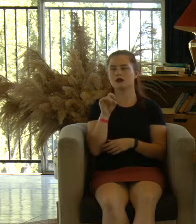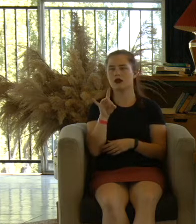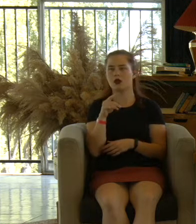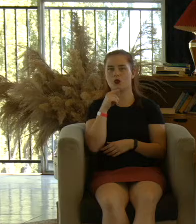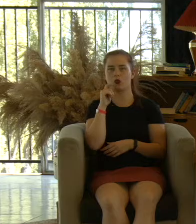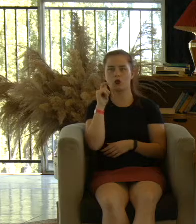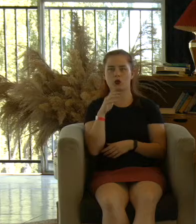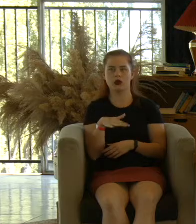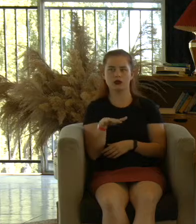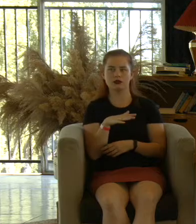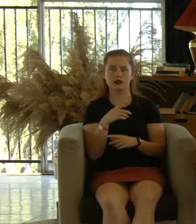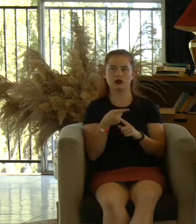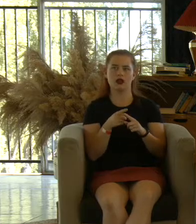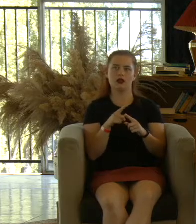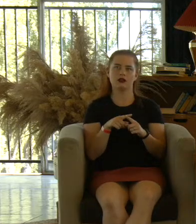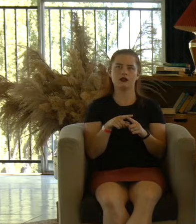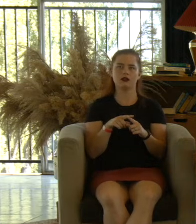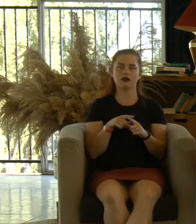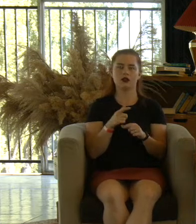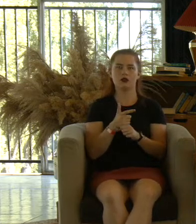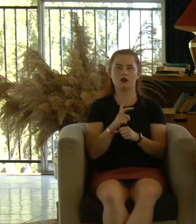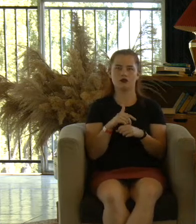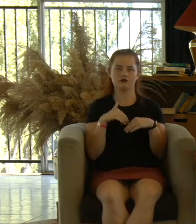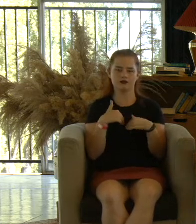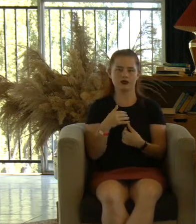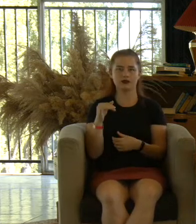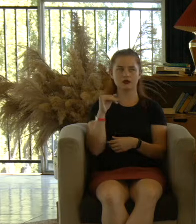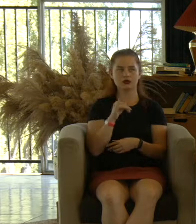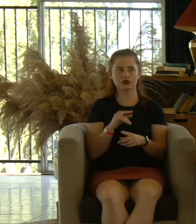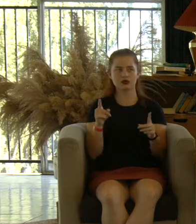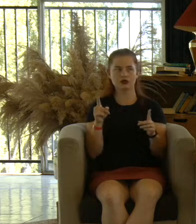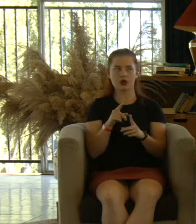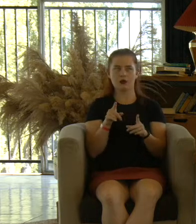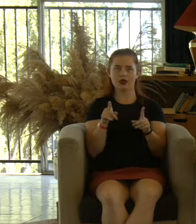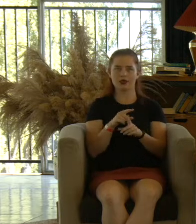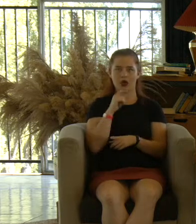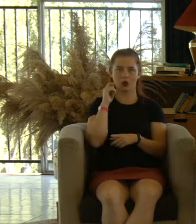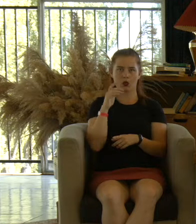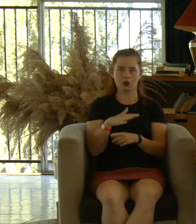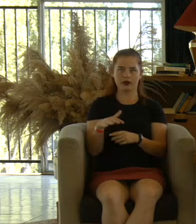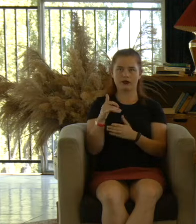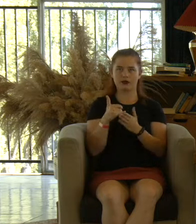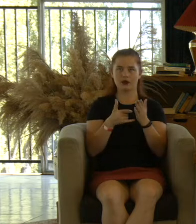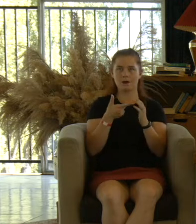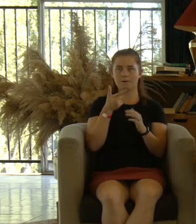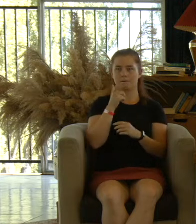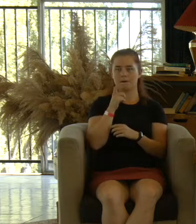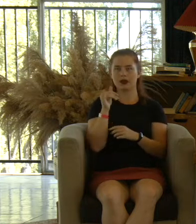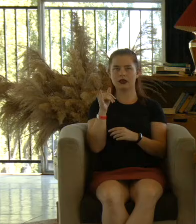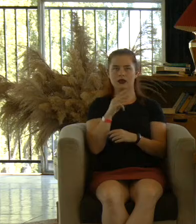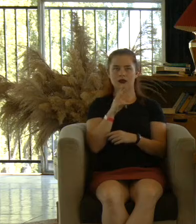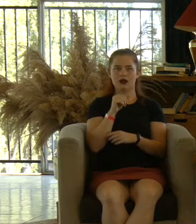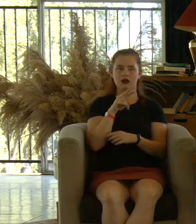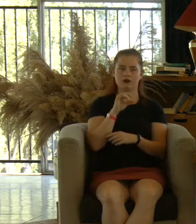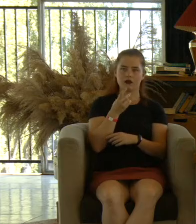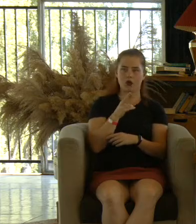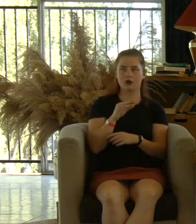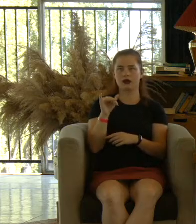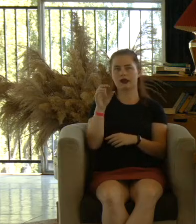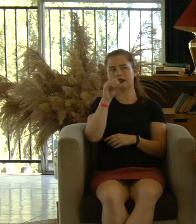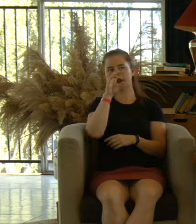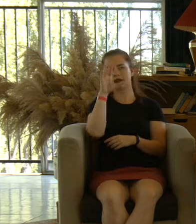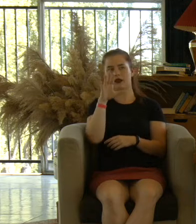есть, ну, в принципе, это очень унылая, честно говоря, история, потому что те же, кто пил украинское каберне, пили его и из Калифорнии, или еще откуда-то из Европы, и